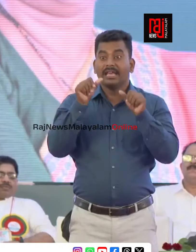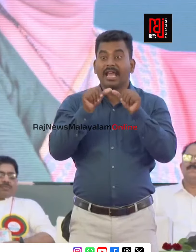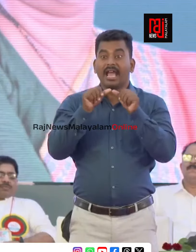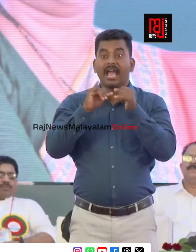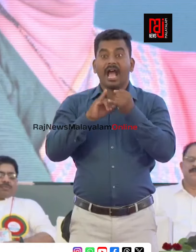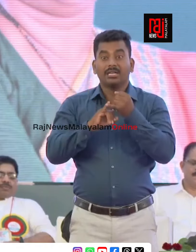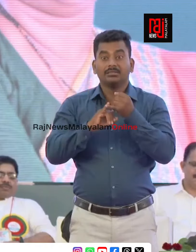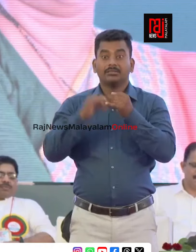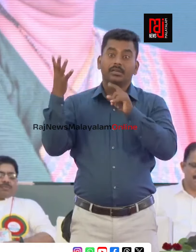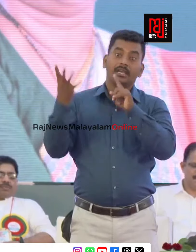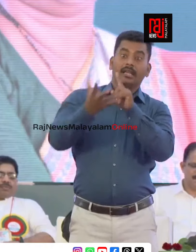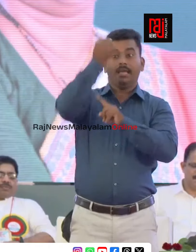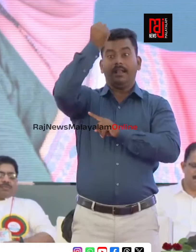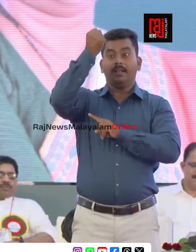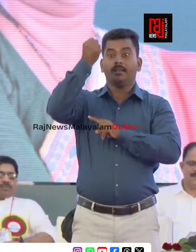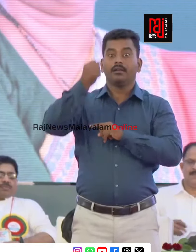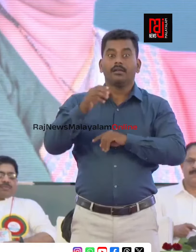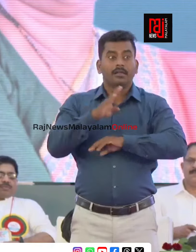ഇന്ത്യൻ